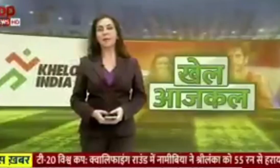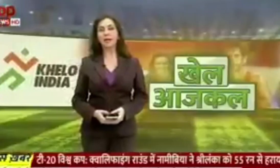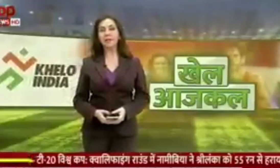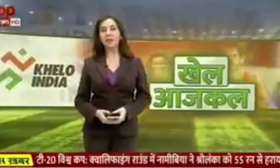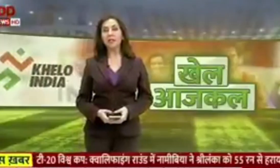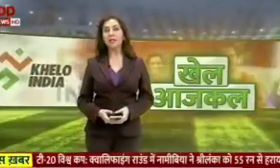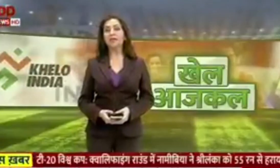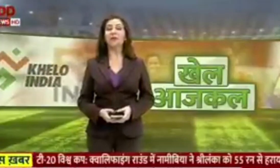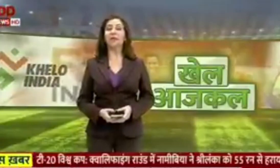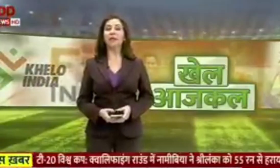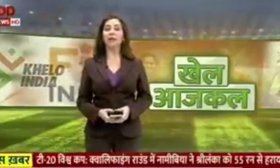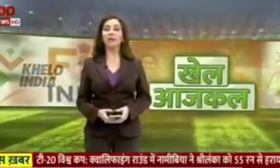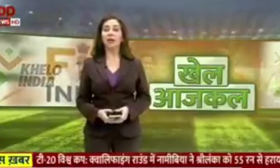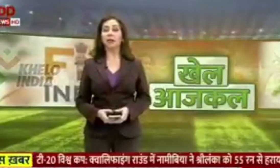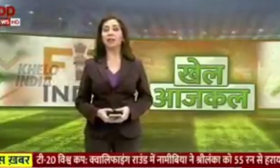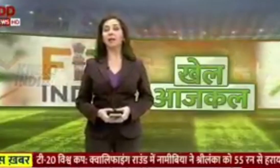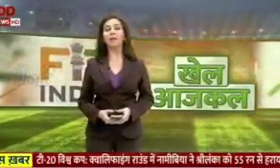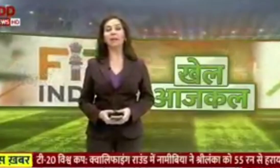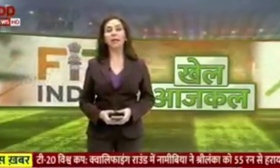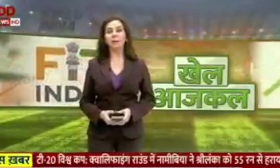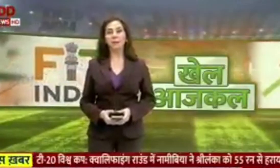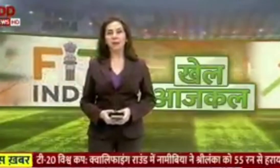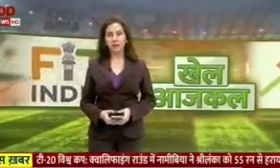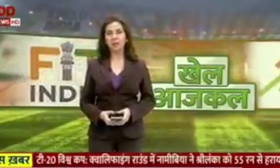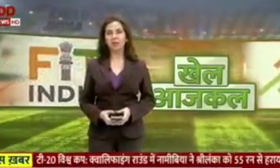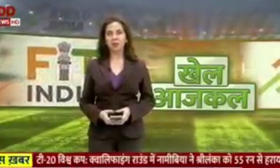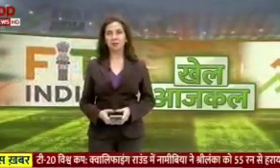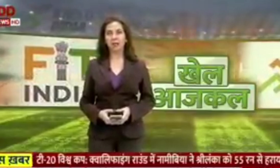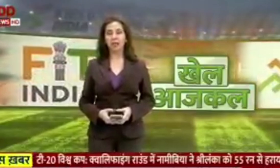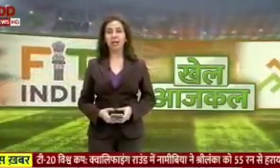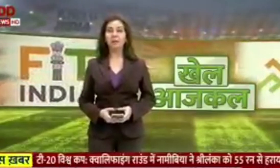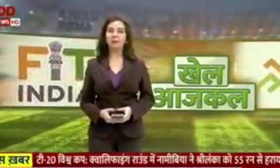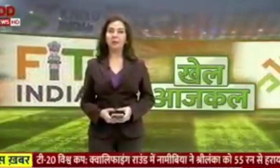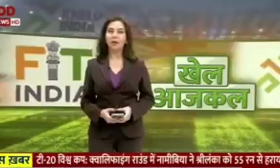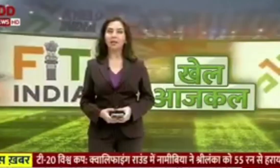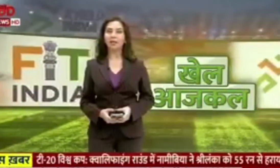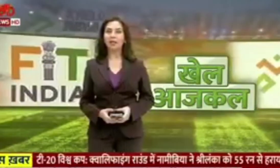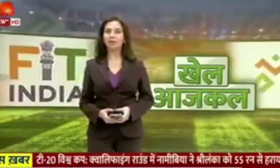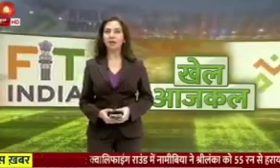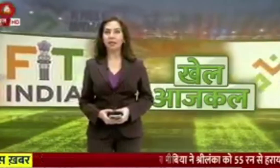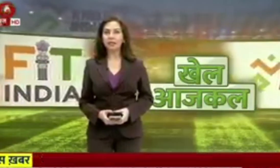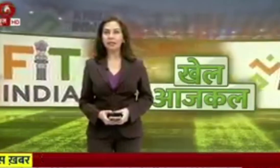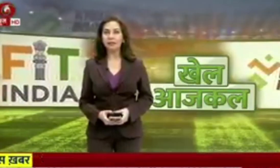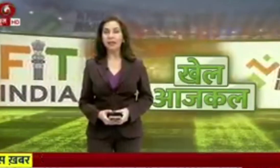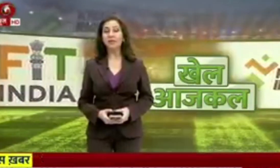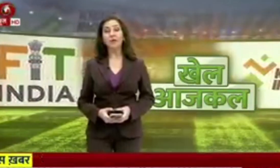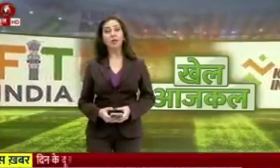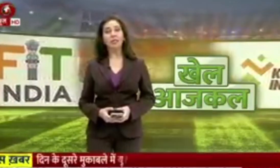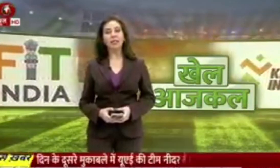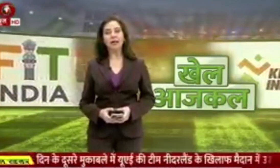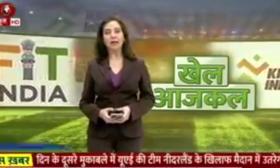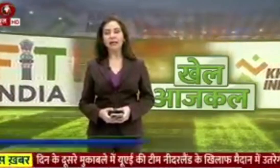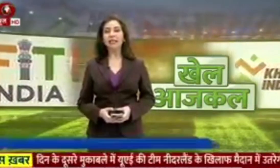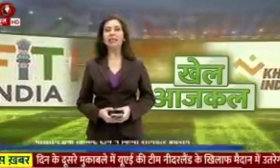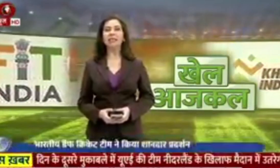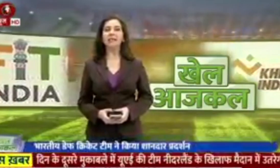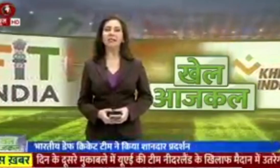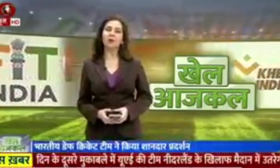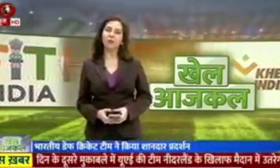भारत में डेफ क्रिकेट का विकास अभी भी अपने प्रारंभिक चरण में है, फिर भी भारतीय डेफ क्रिकेट टीम ने वो कर दिखाया जिसकी किसी को उम्मीद